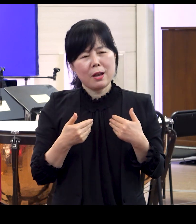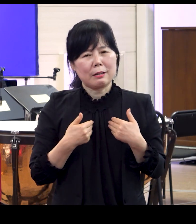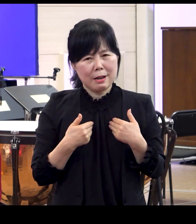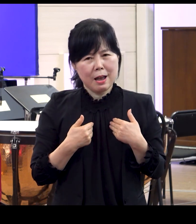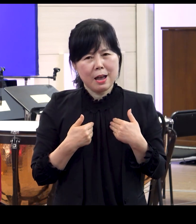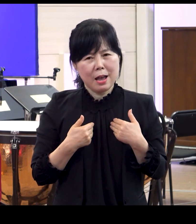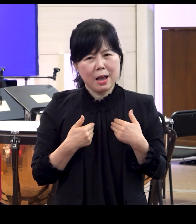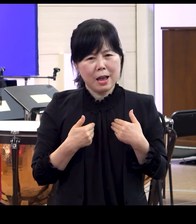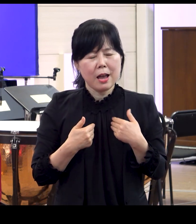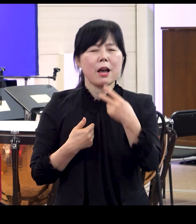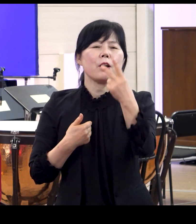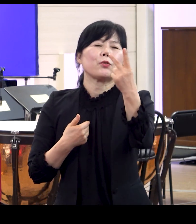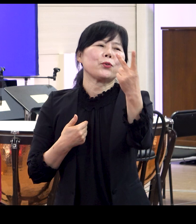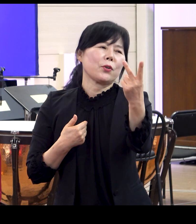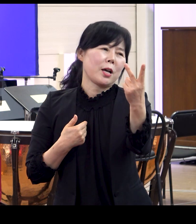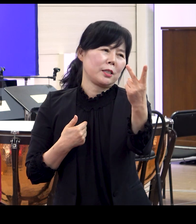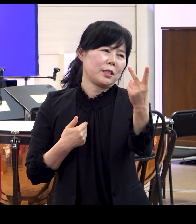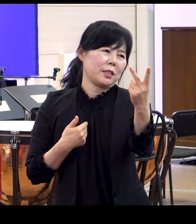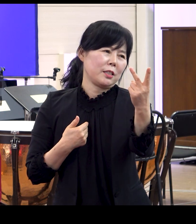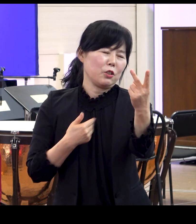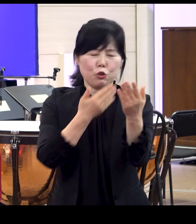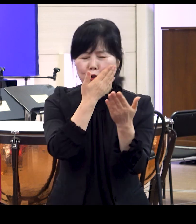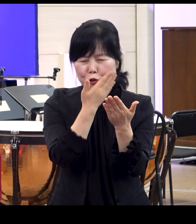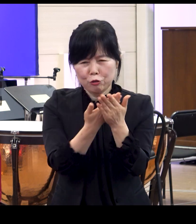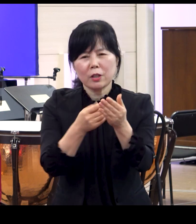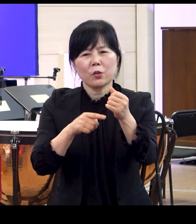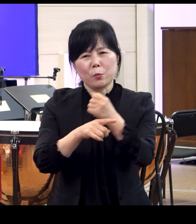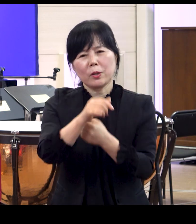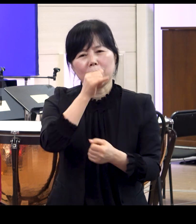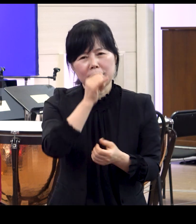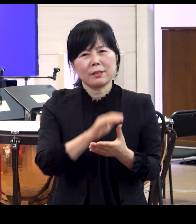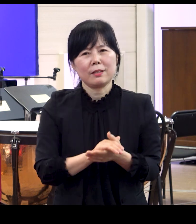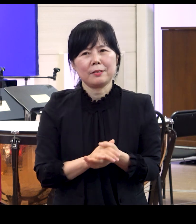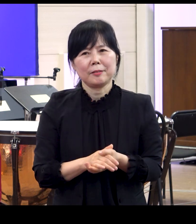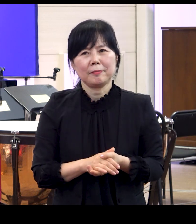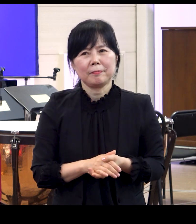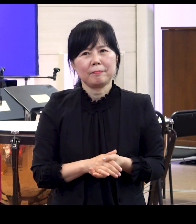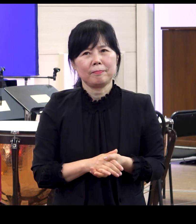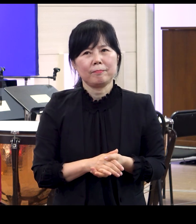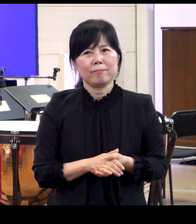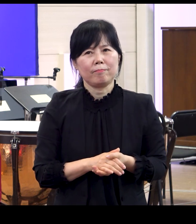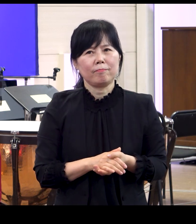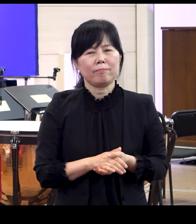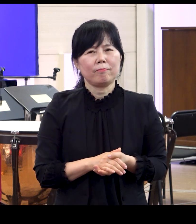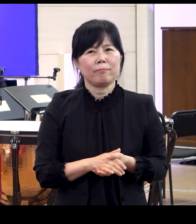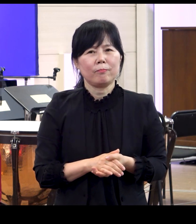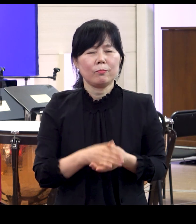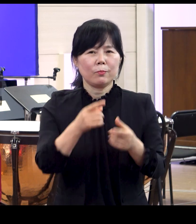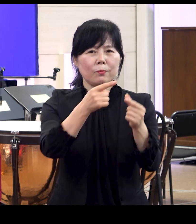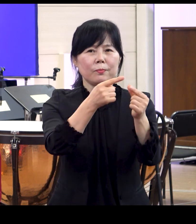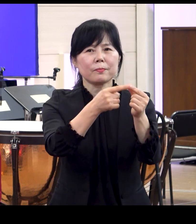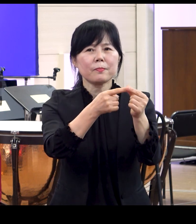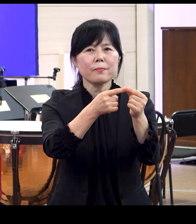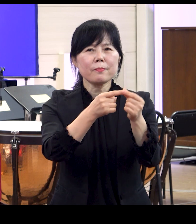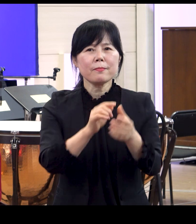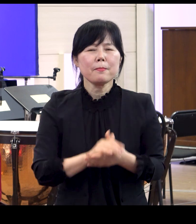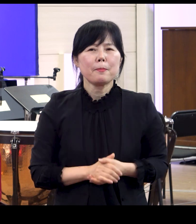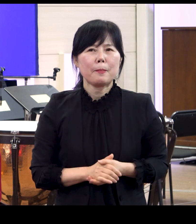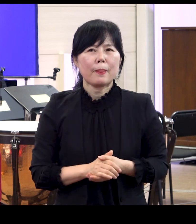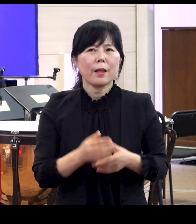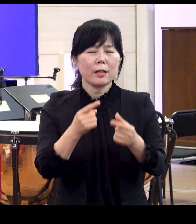돼요. 특별히 두 가지가 정말 중요합니다. 두 가지의 메시지가 정말 중요해요. 이 말씀 속에 담겨 있는 첫 번째가